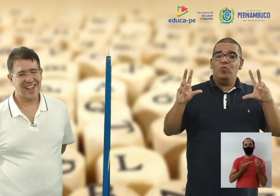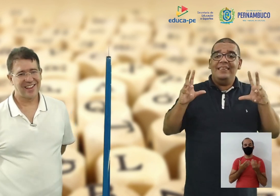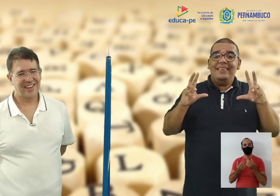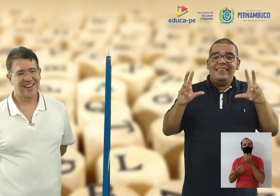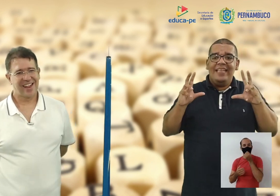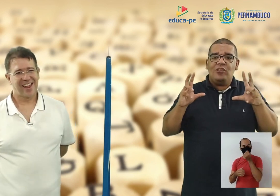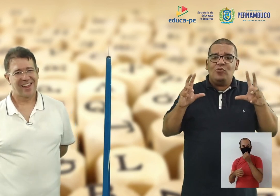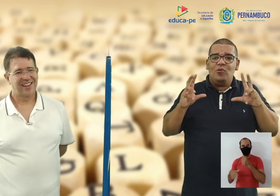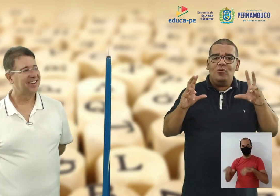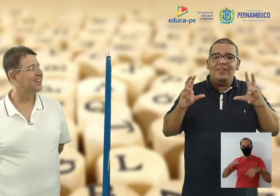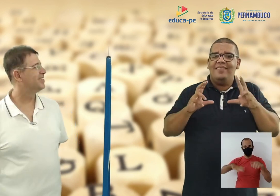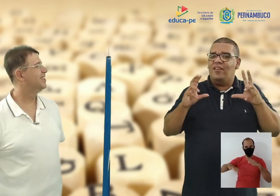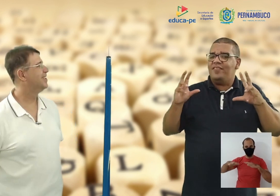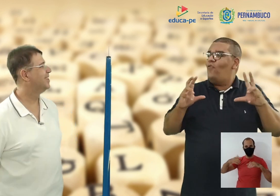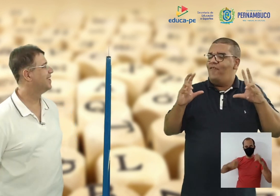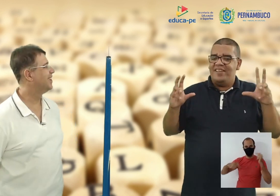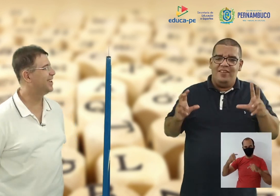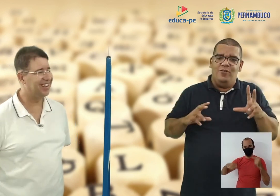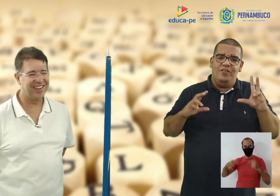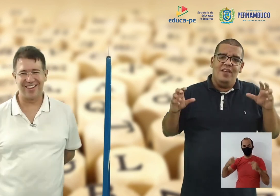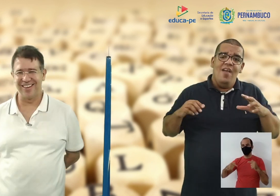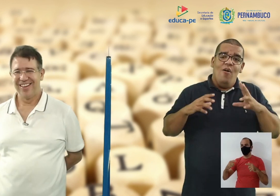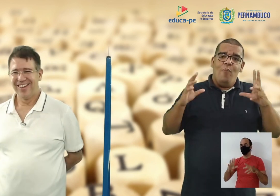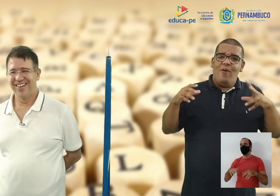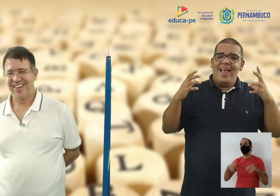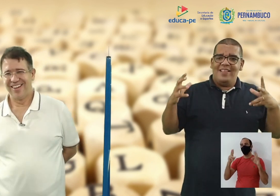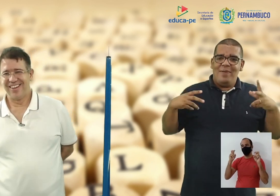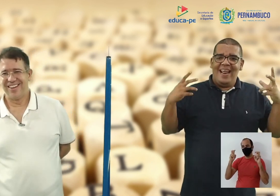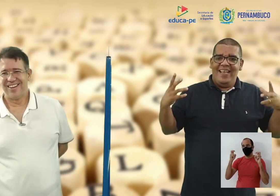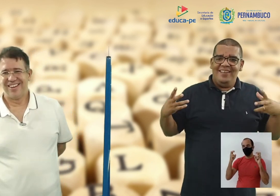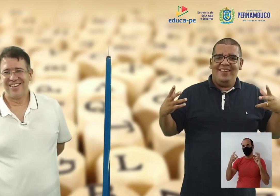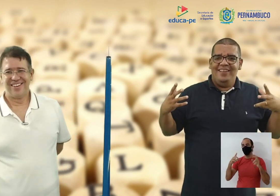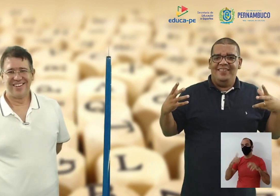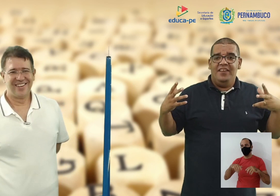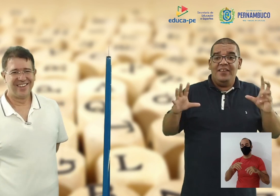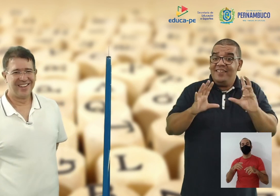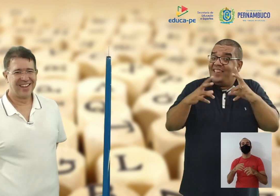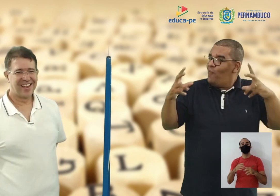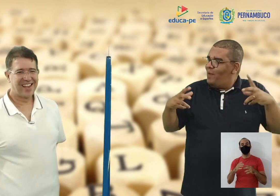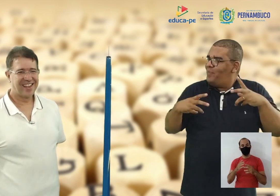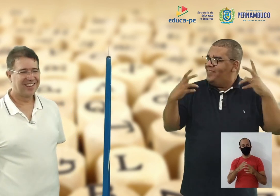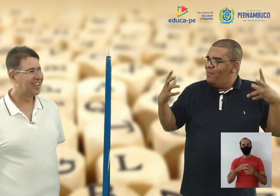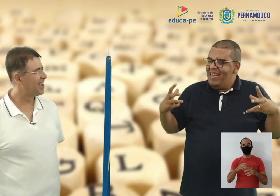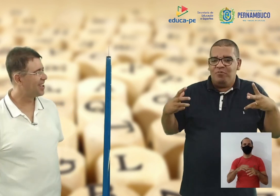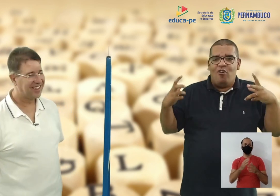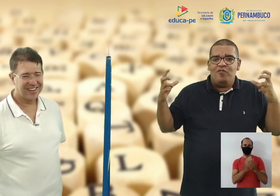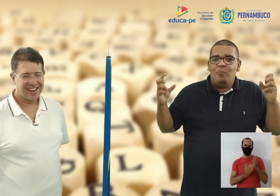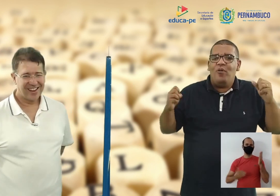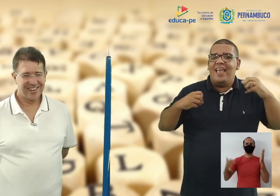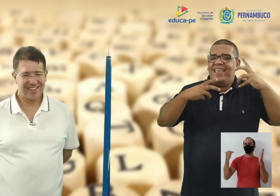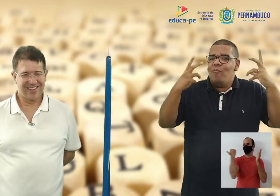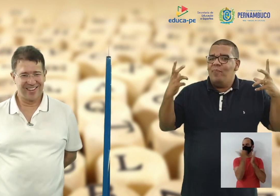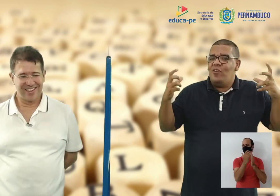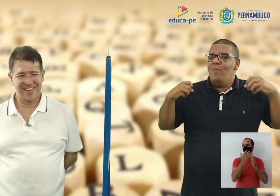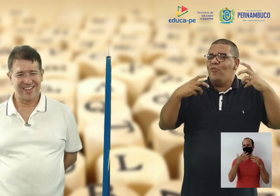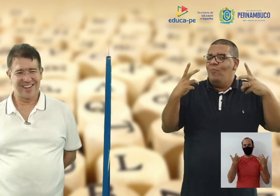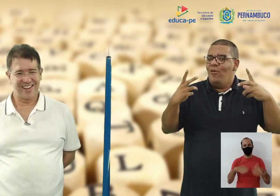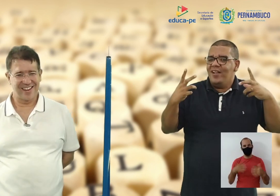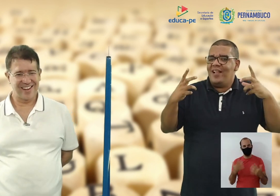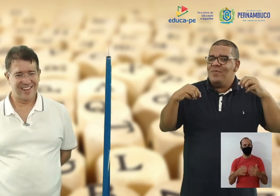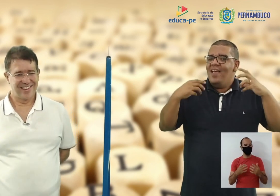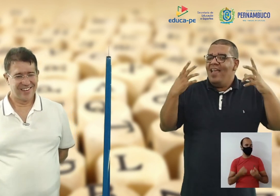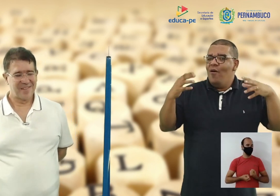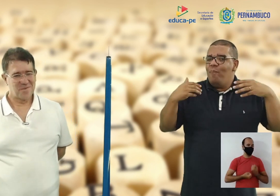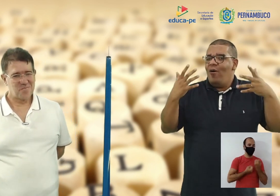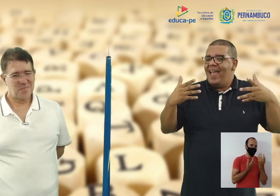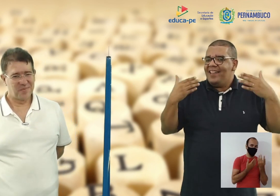pouco ao título dessa nossa conversa de hoje, o poeta para além das elegias. Né? Já deu para perceber, né, professor Robson, por que o Mauro